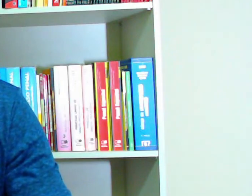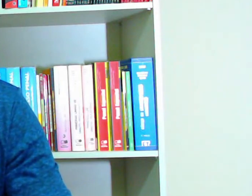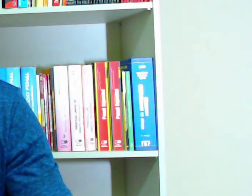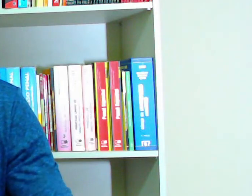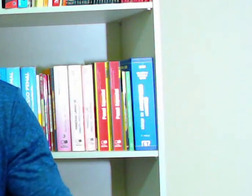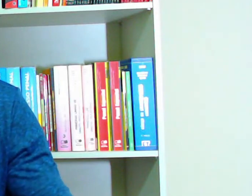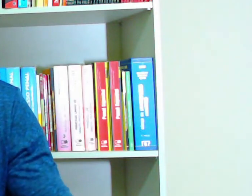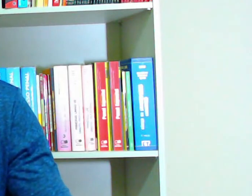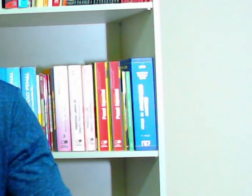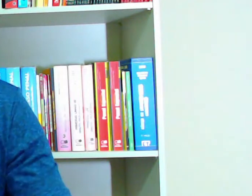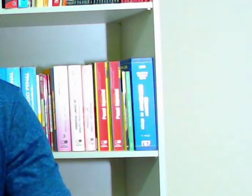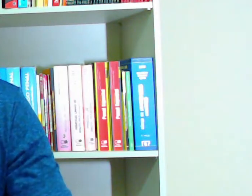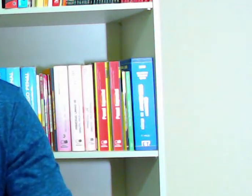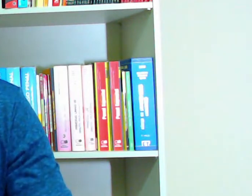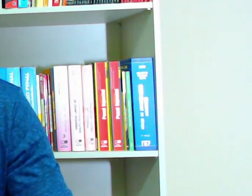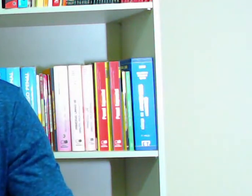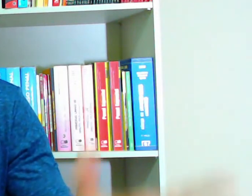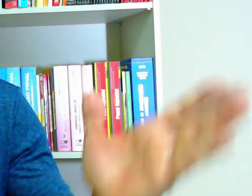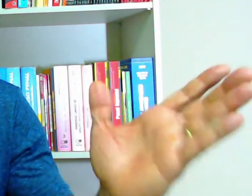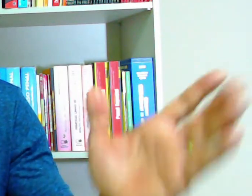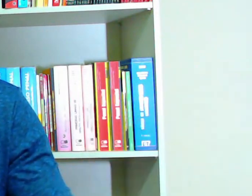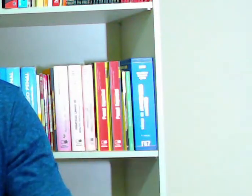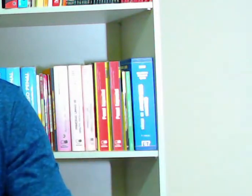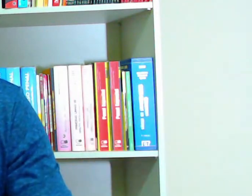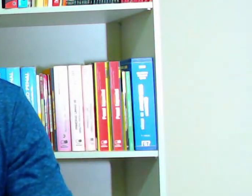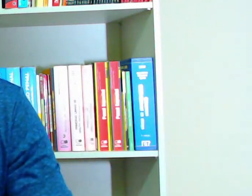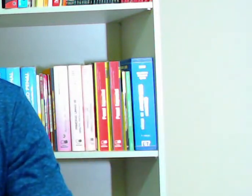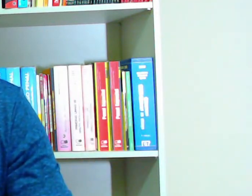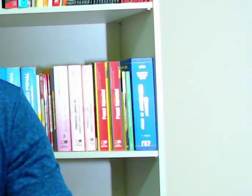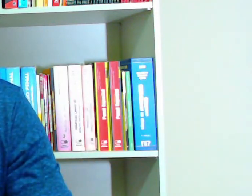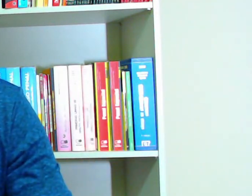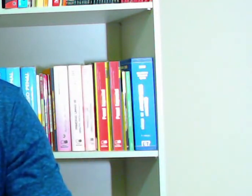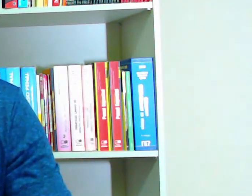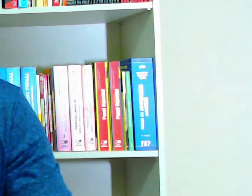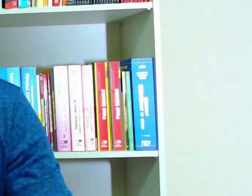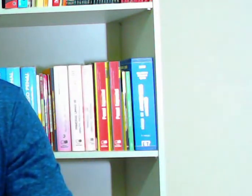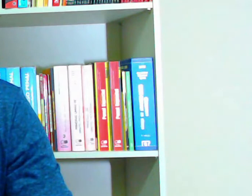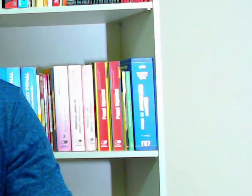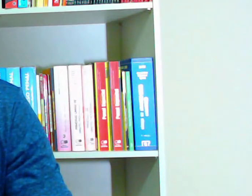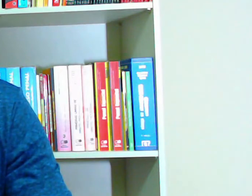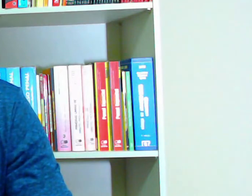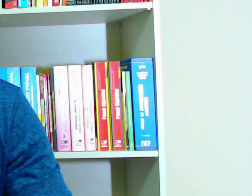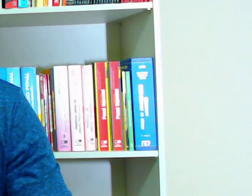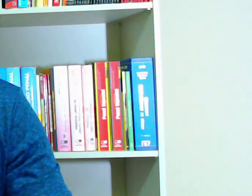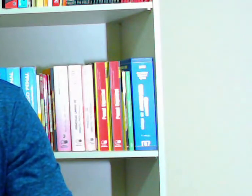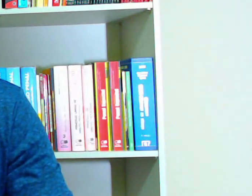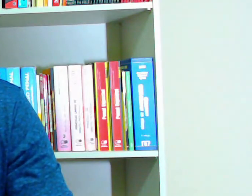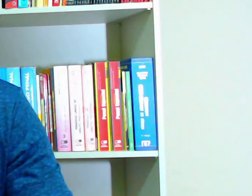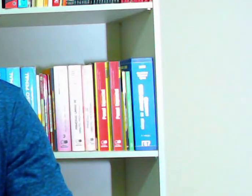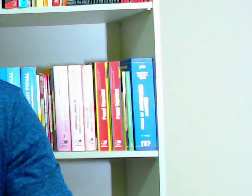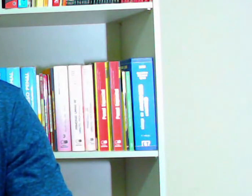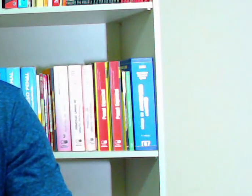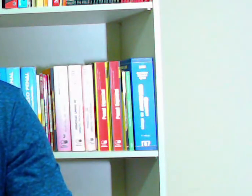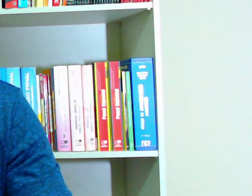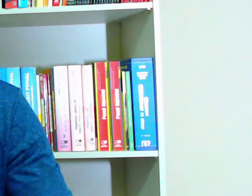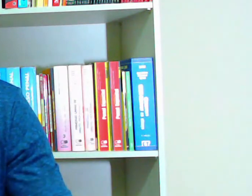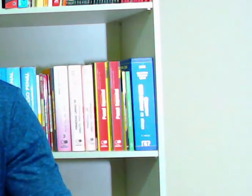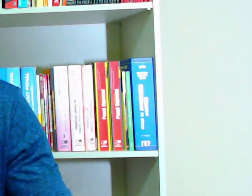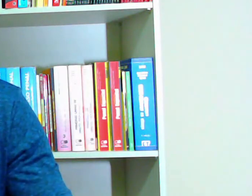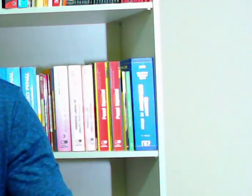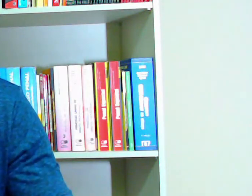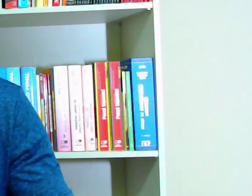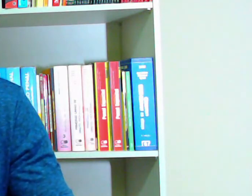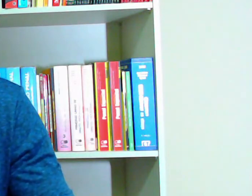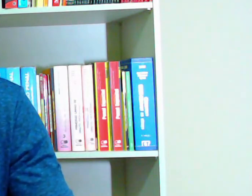surgissem de onde eles estão escondidos para apontar essa mentira da grande mídia que falaram aí a respeito da live do